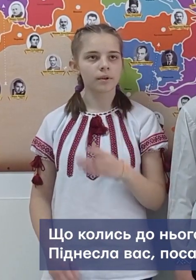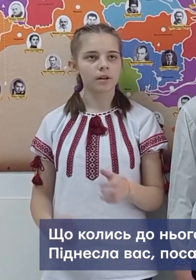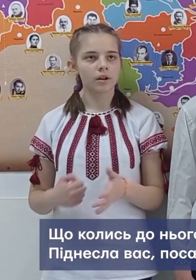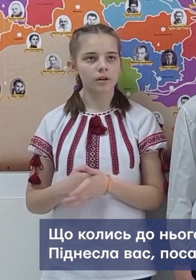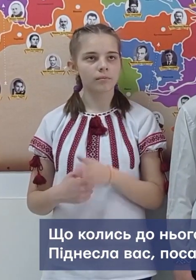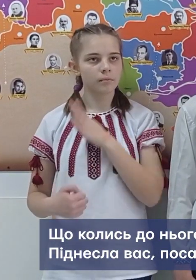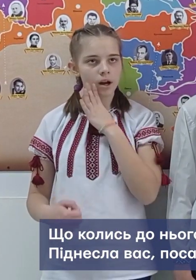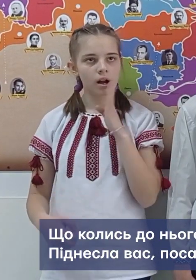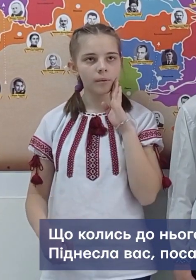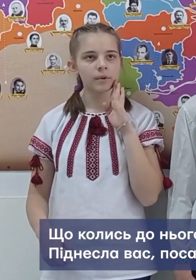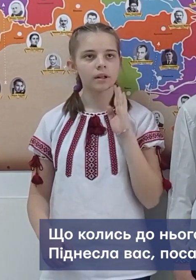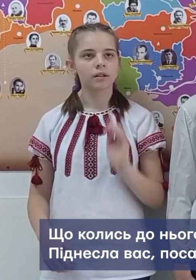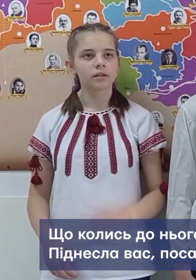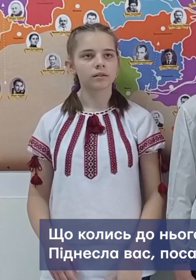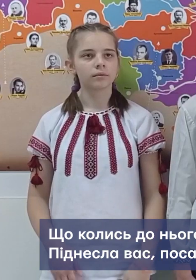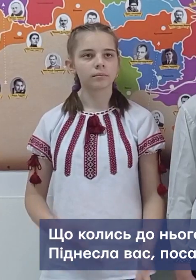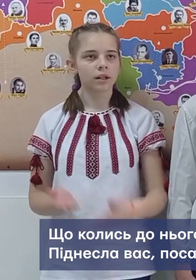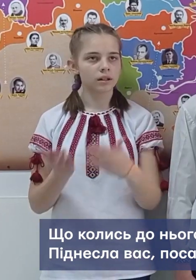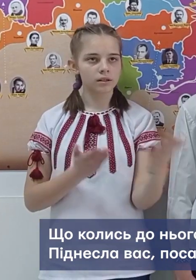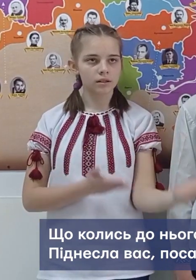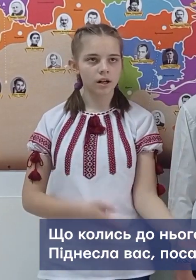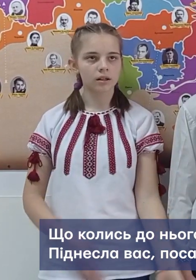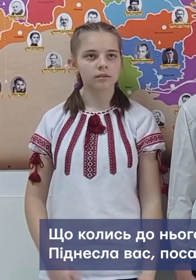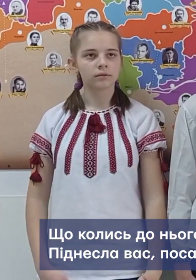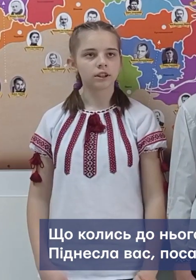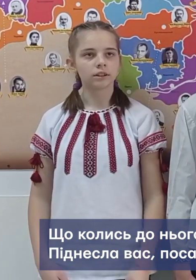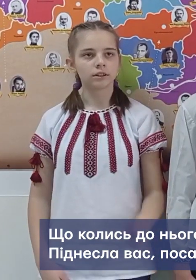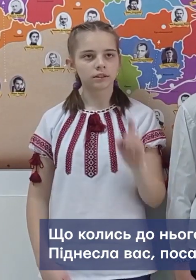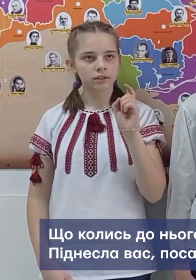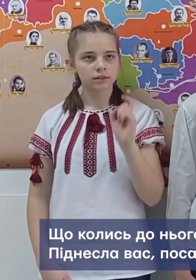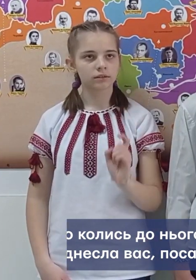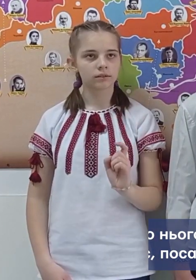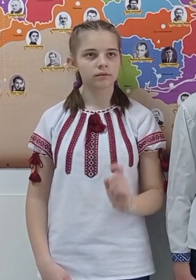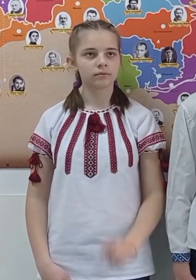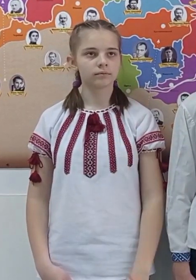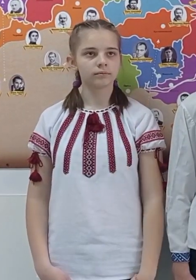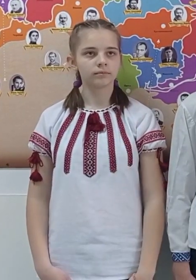колись до нього мати піднесла вас, посадила.